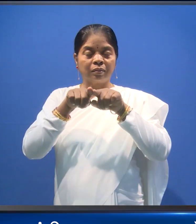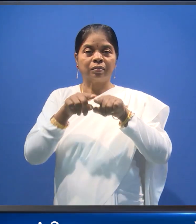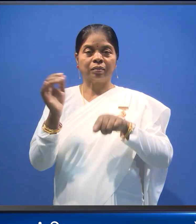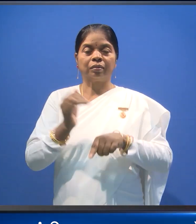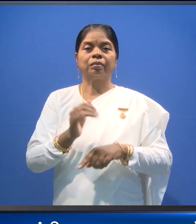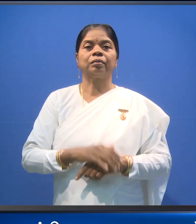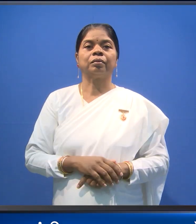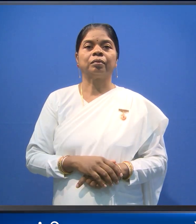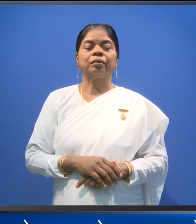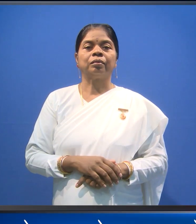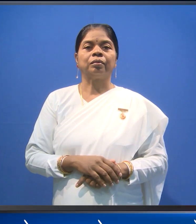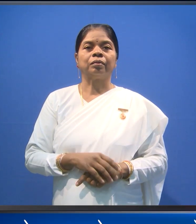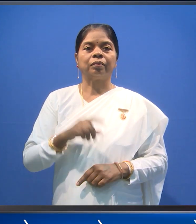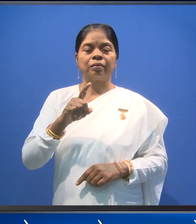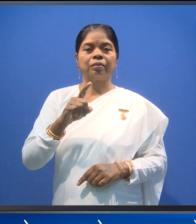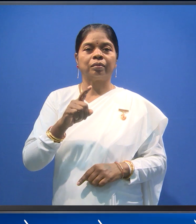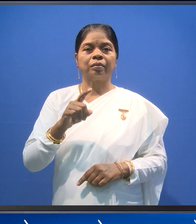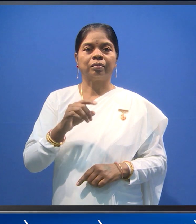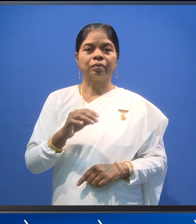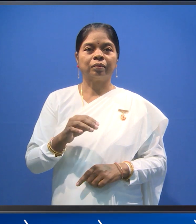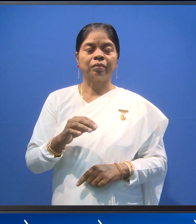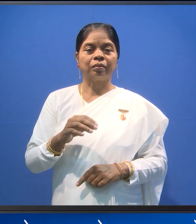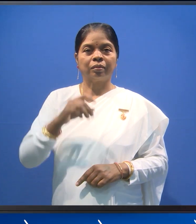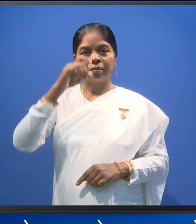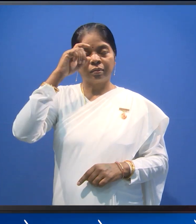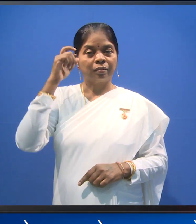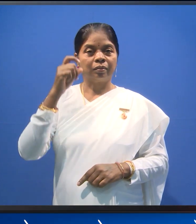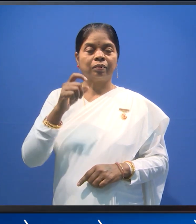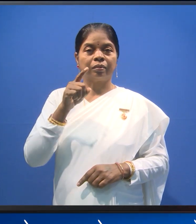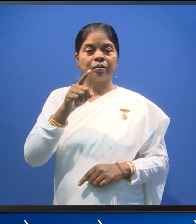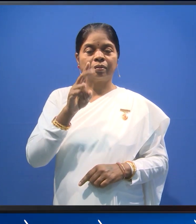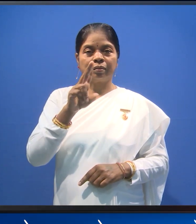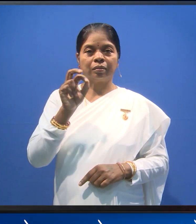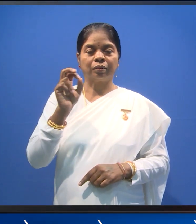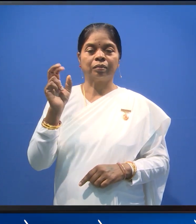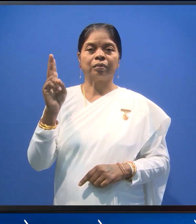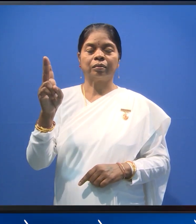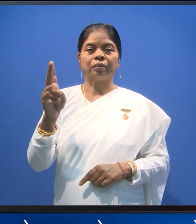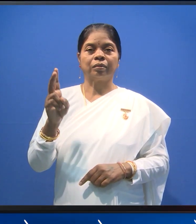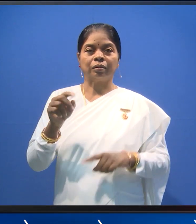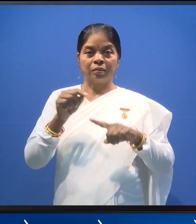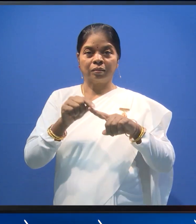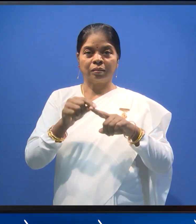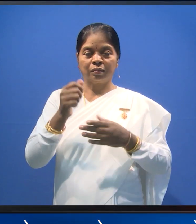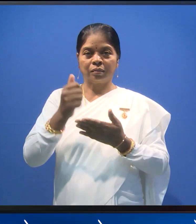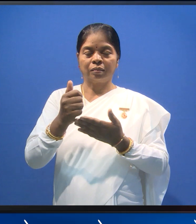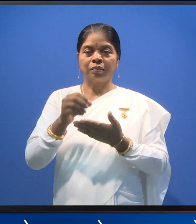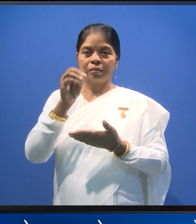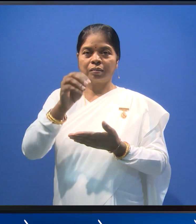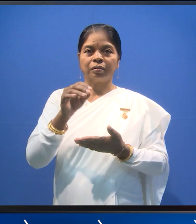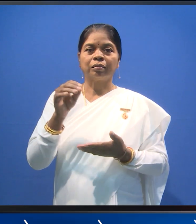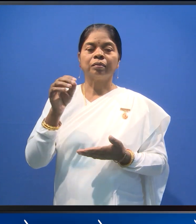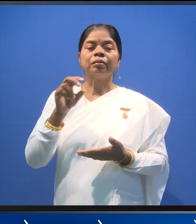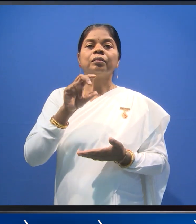बरोबरीत आणले. त्यांच्या योगदानामुळे 2002 त्यांना राष्ट्रपती पद देण्यात